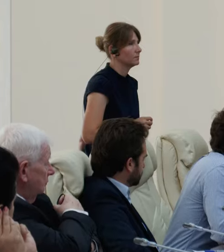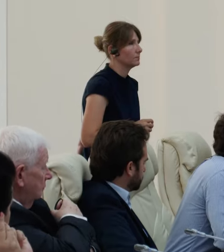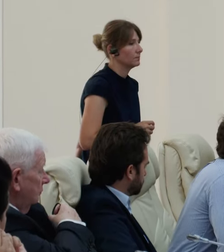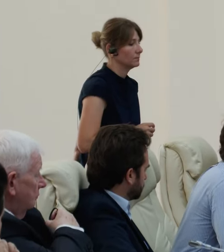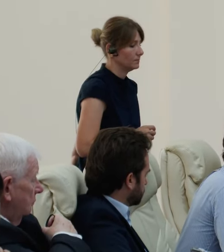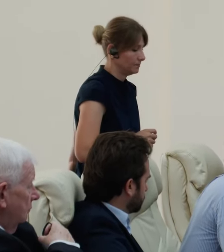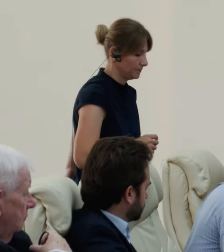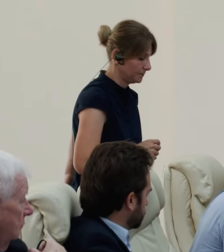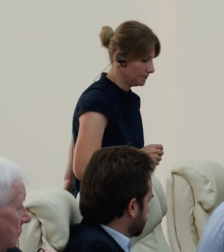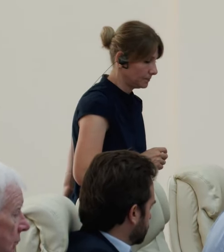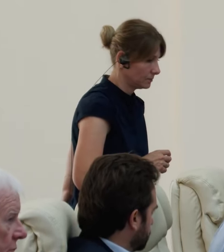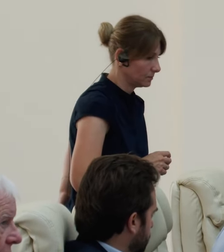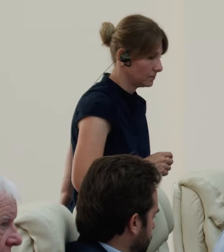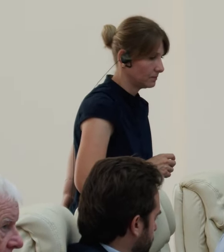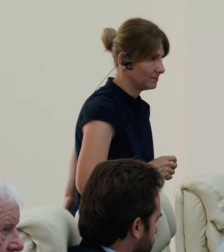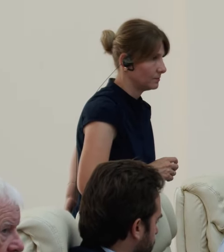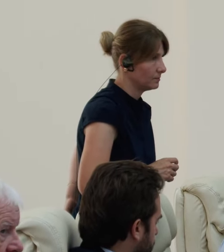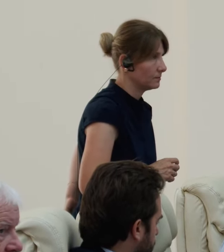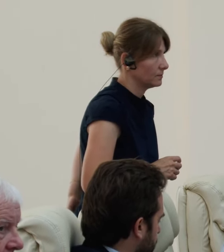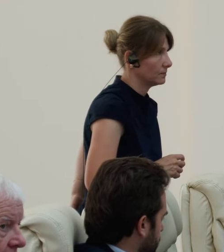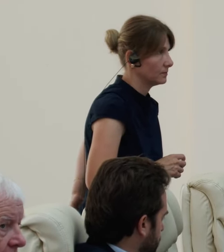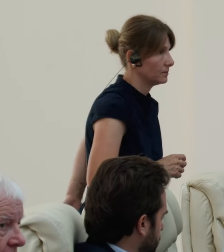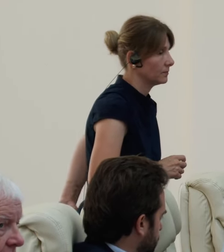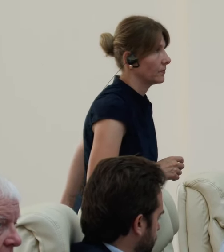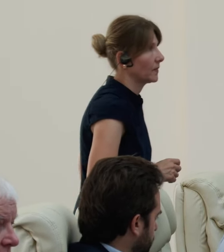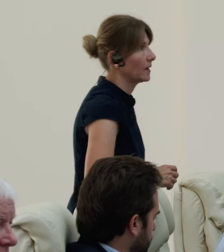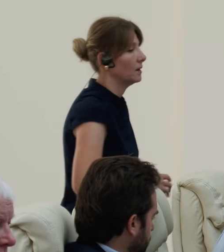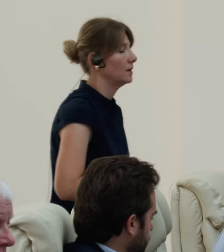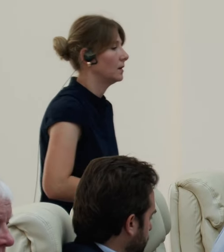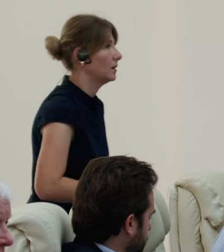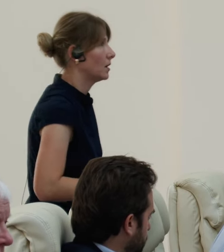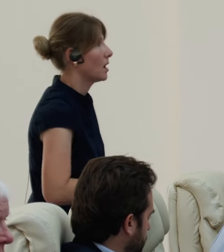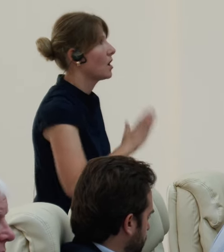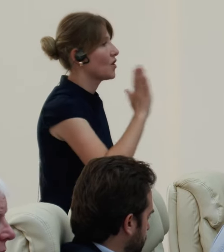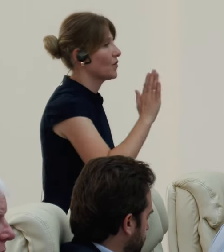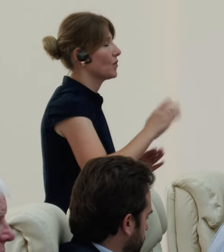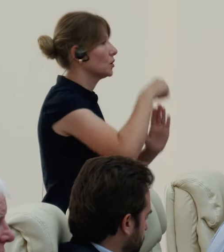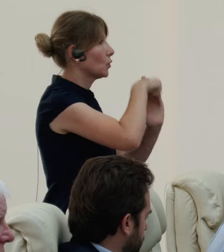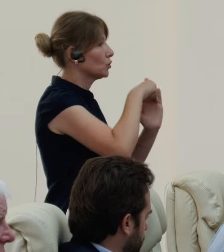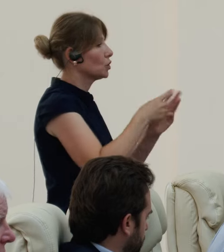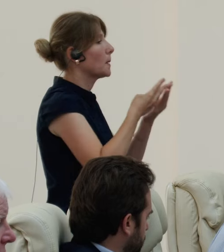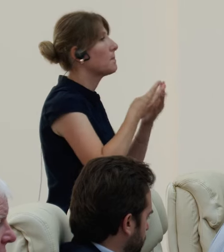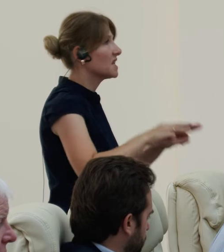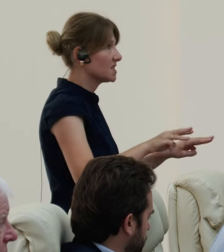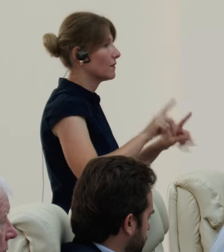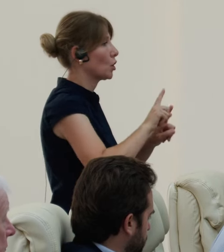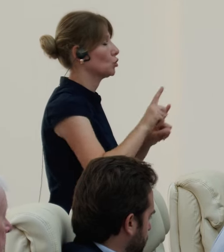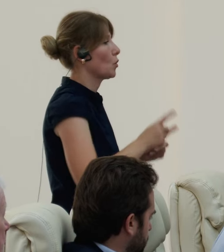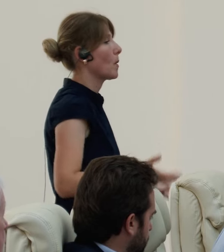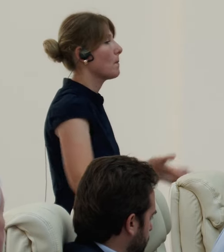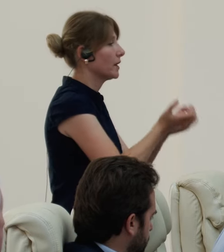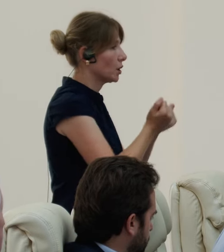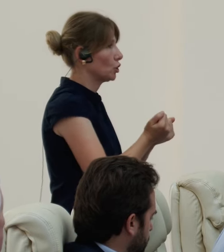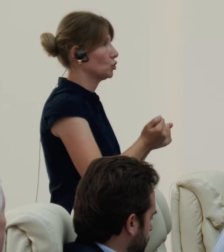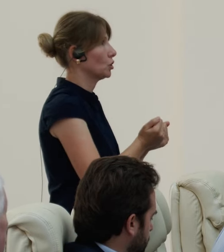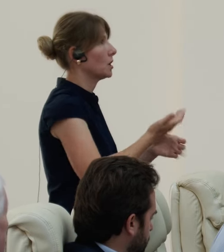de mulți oameni. Deci, noi cu toții suntem aici în spatele ministrului pentru a sprijini reforma și pentru a o duce mai